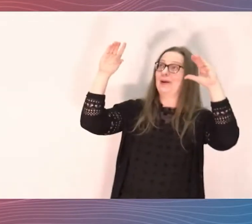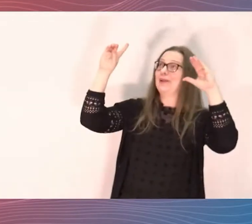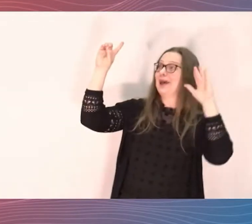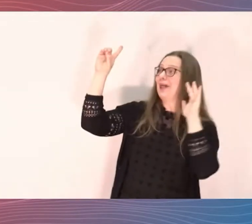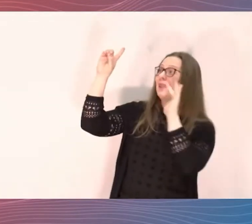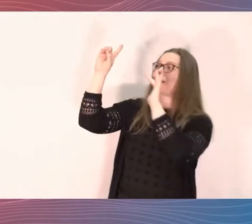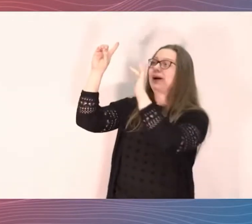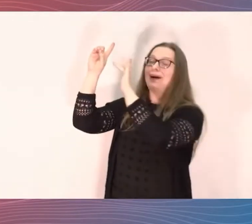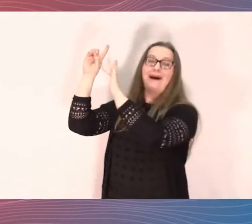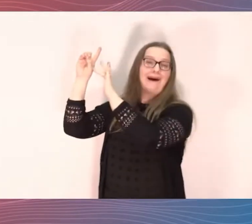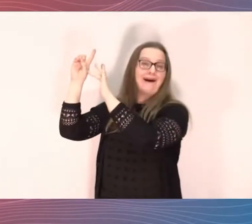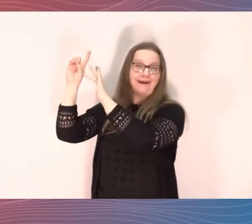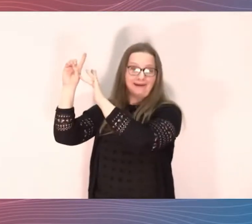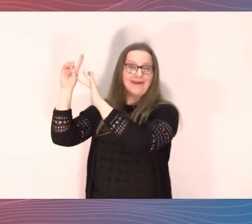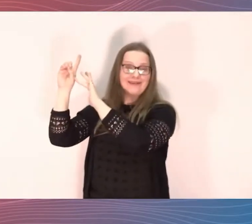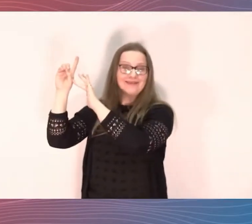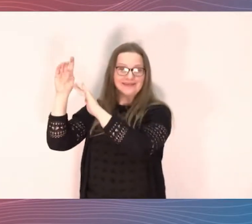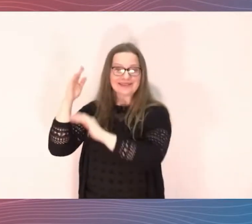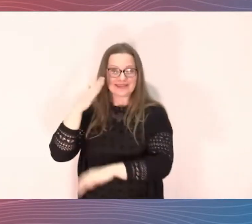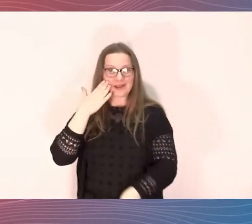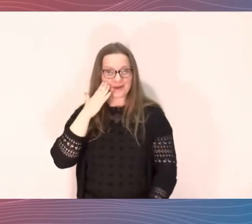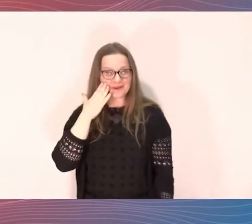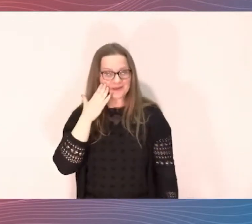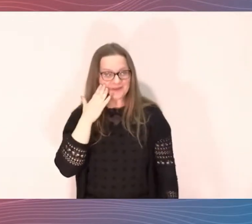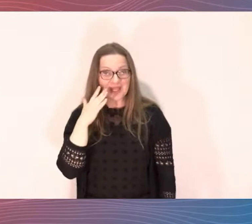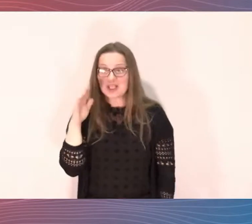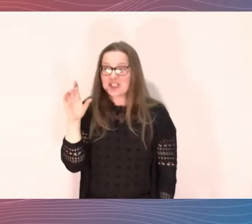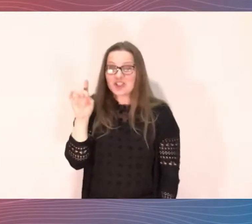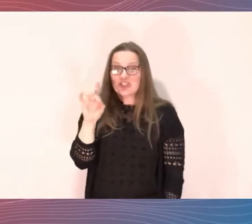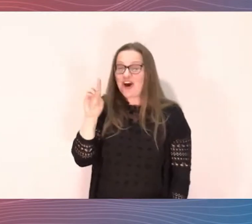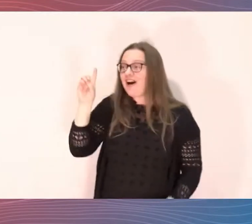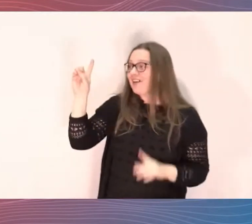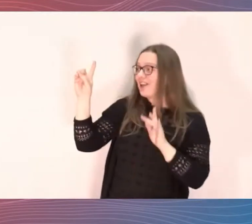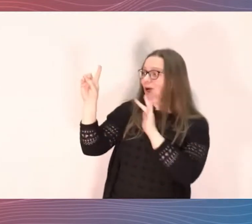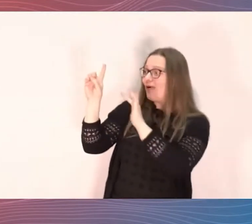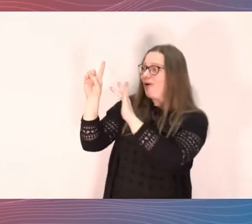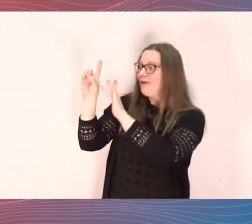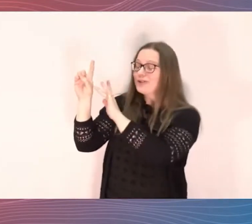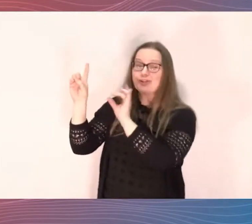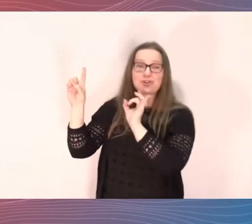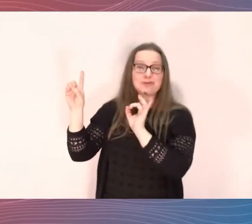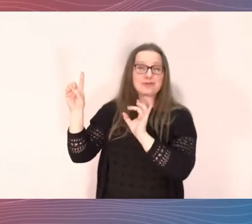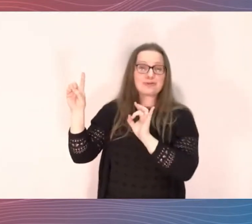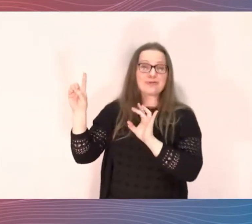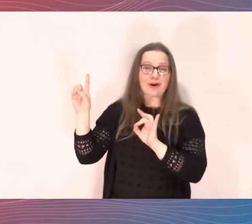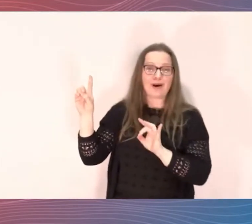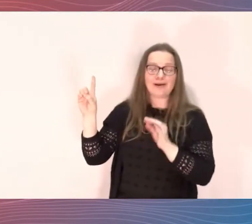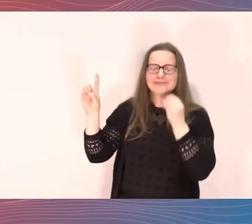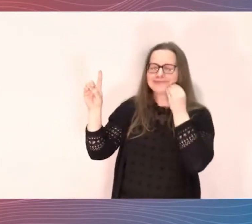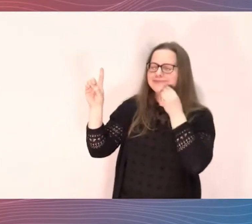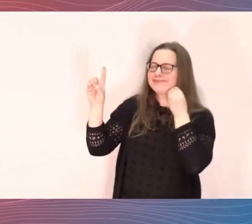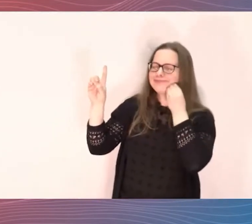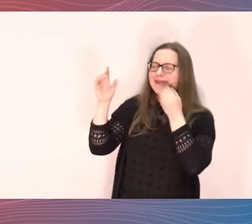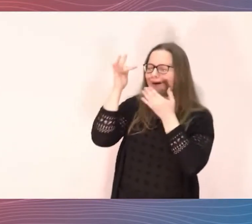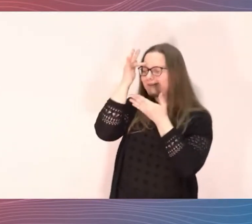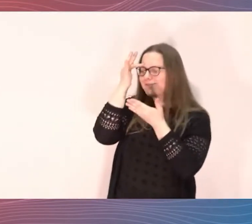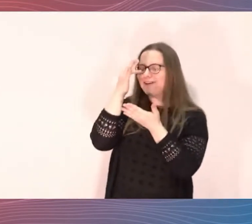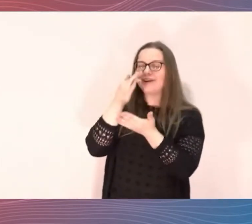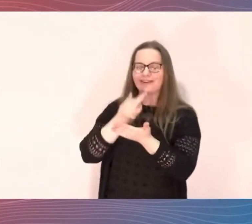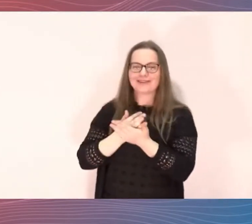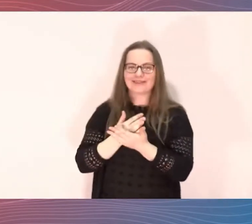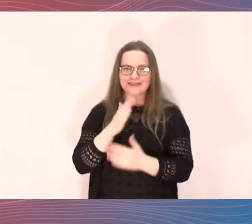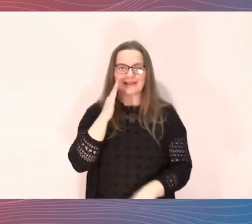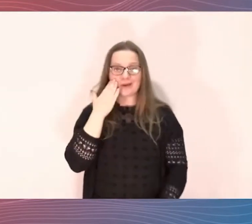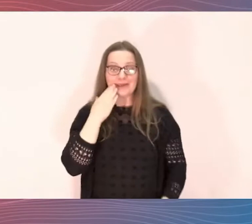Porque o fornecedor é Deus. Só lá que você tem todas essas coisas. Por isso, irmãos, não pense que a